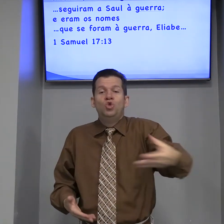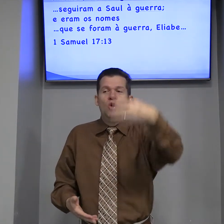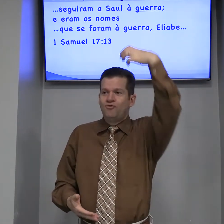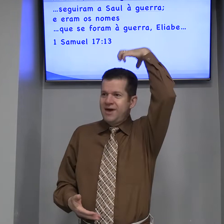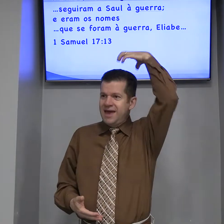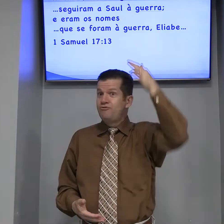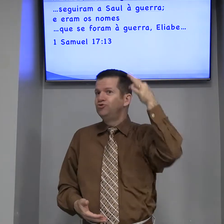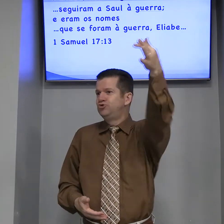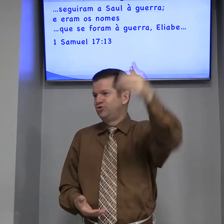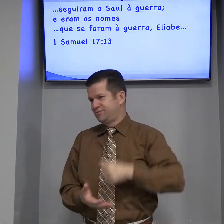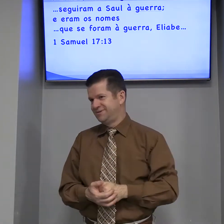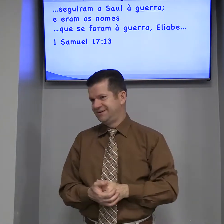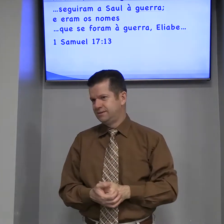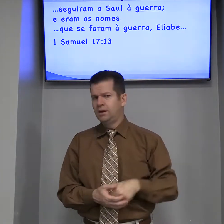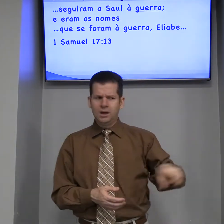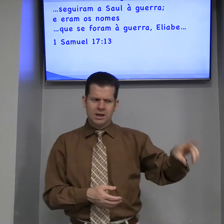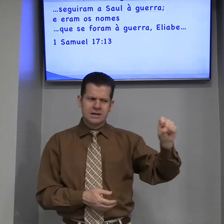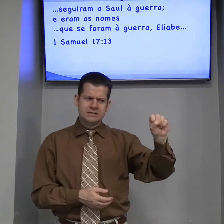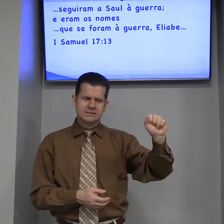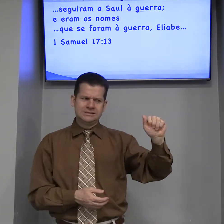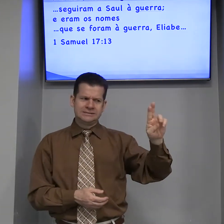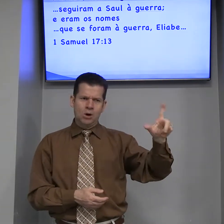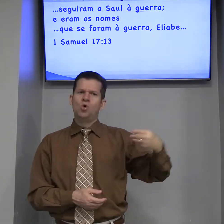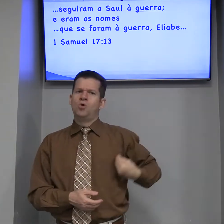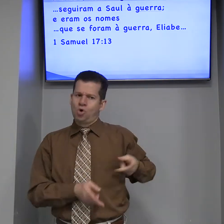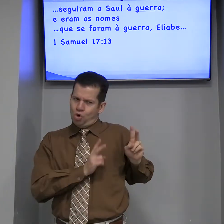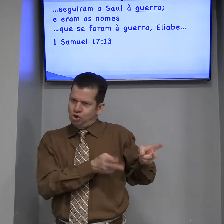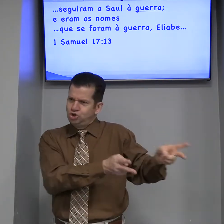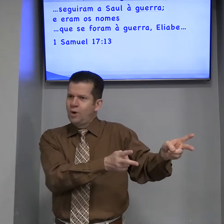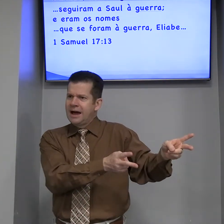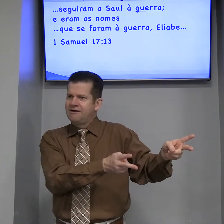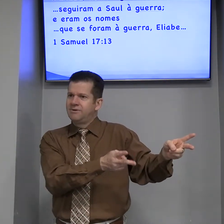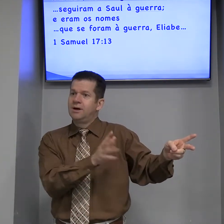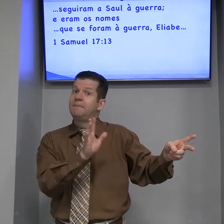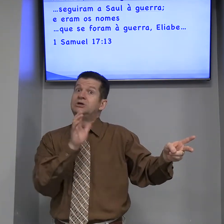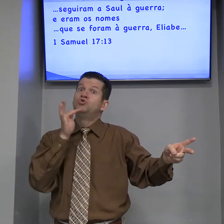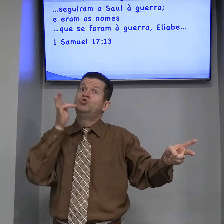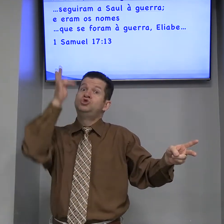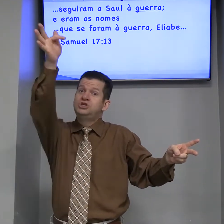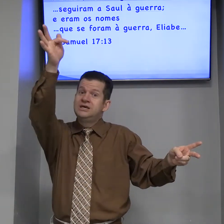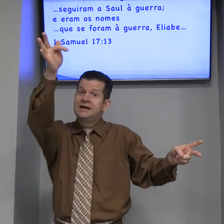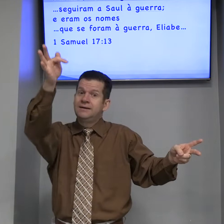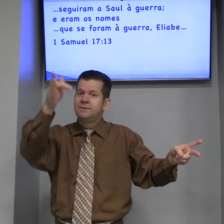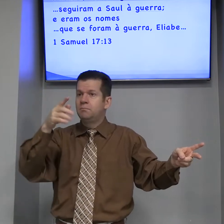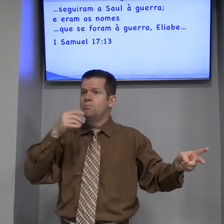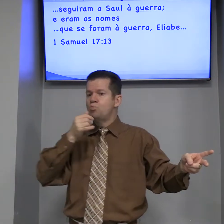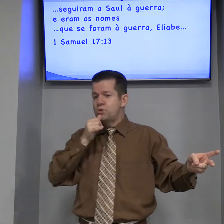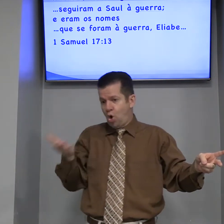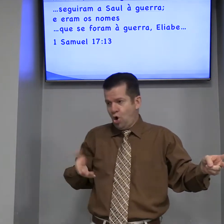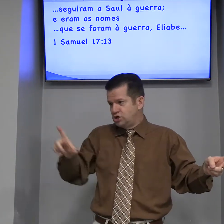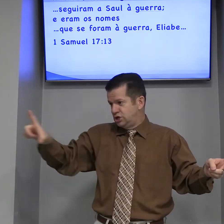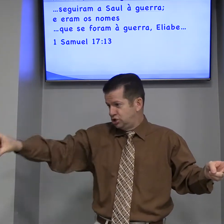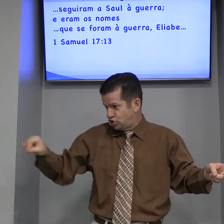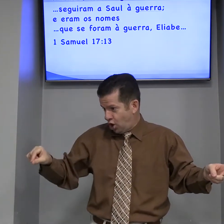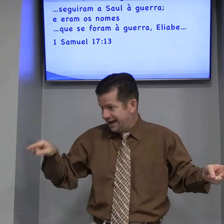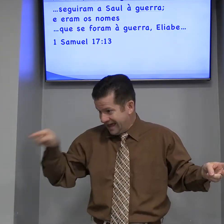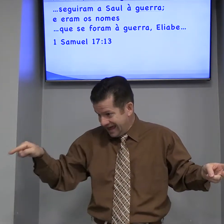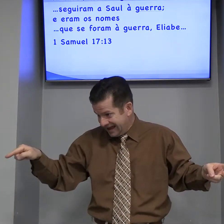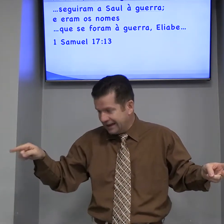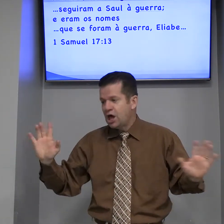novo rei futuro. Saul continuava. Mas um dia, hoje, escolhe ele,